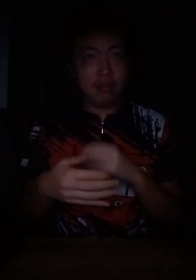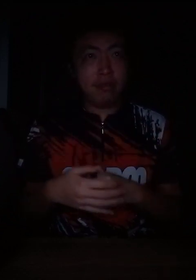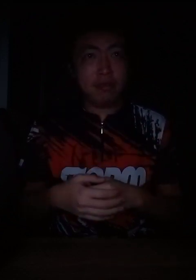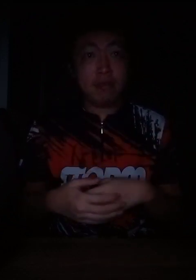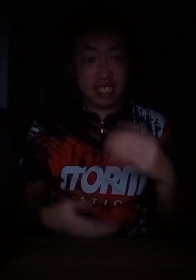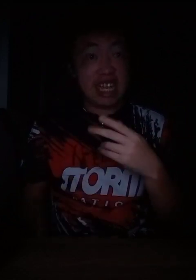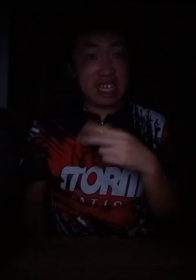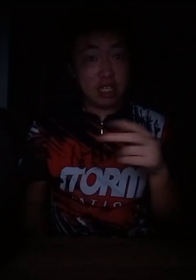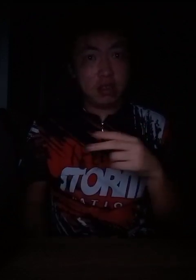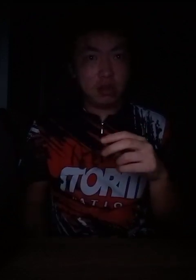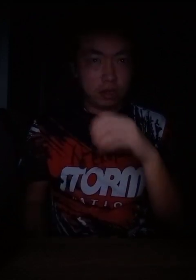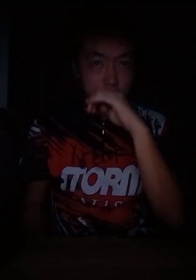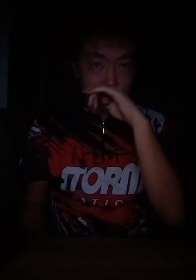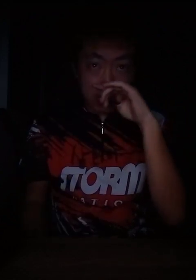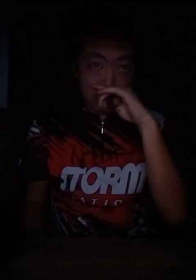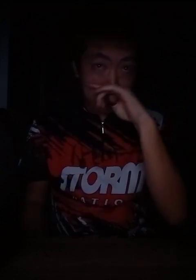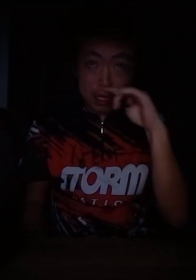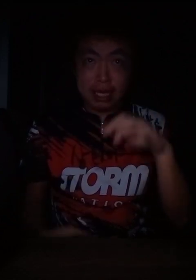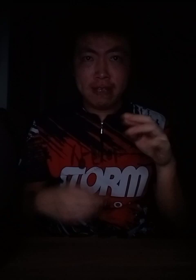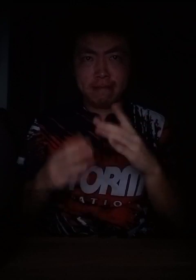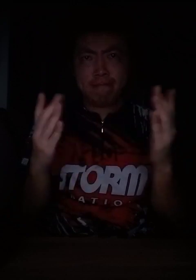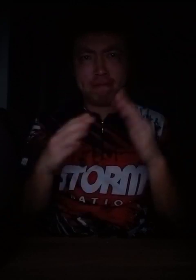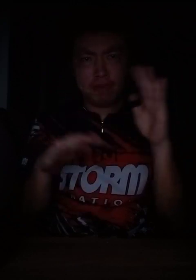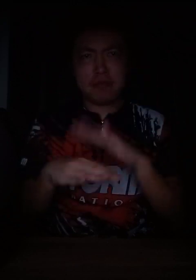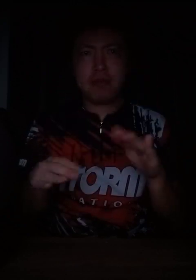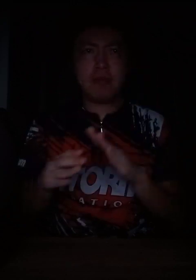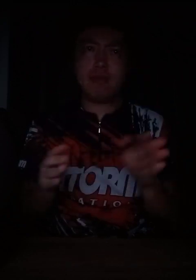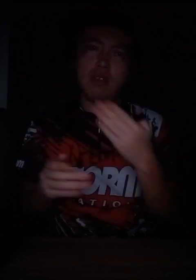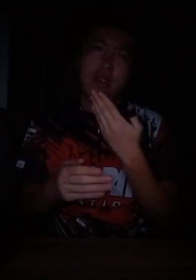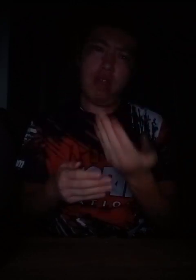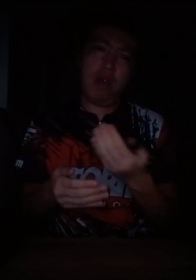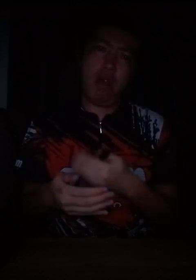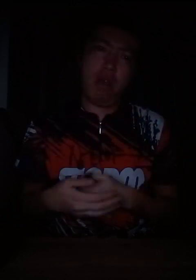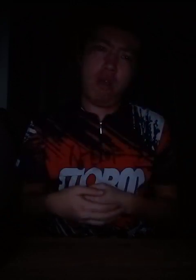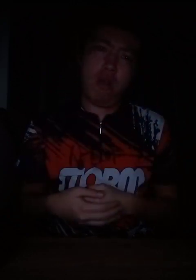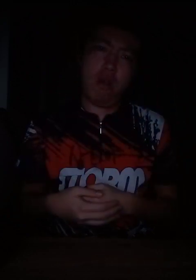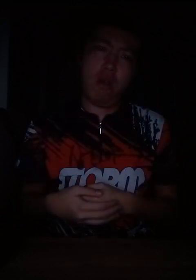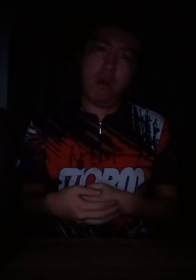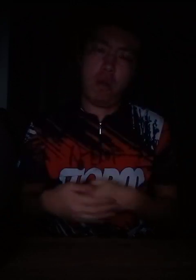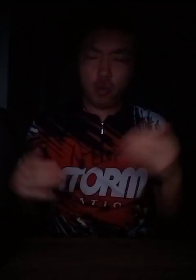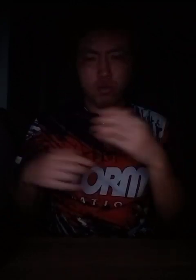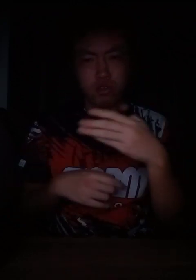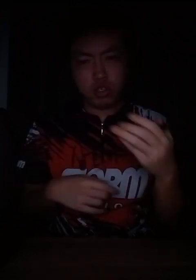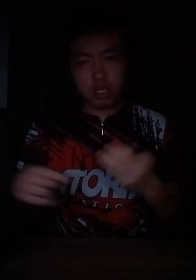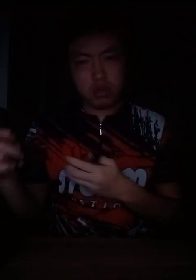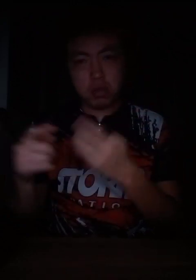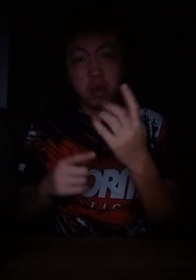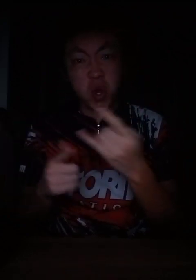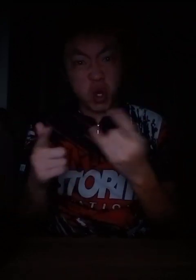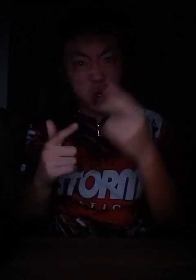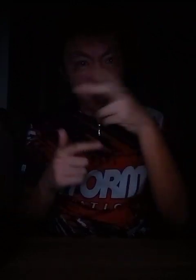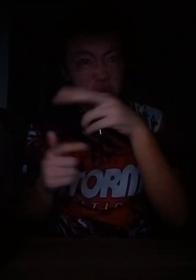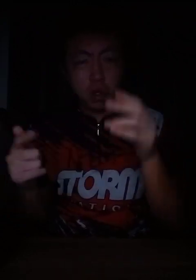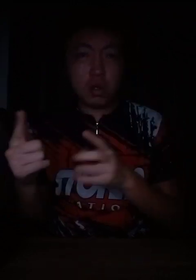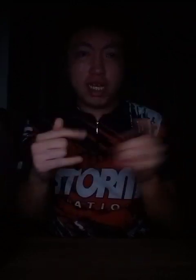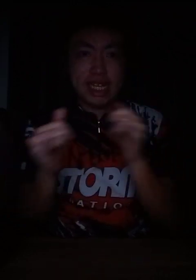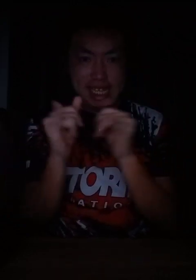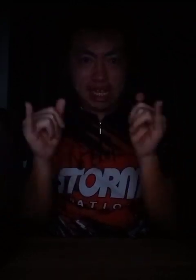잘 들어갔는지 안부를 묻더니 채용 절차를 설명합니다. 외부 취재를 명목으로 자유롭게 일할 수 있다며